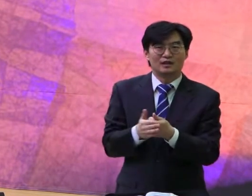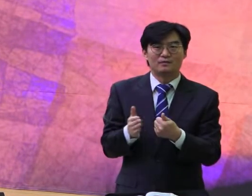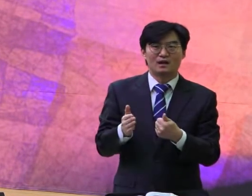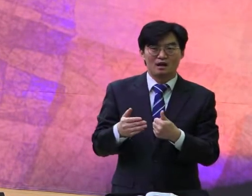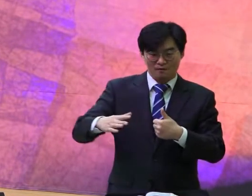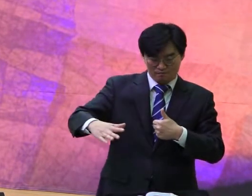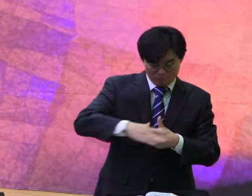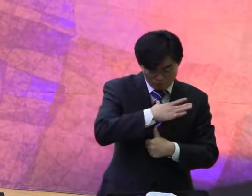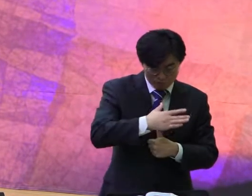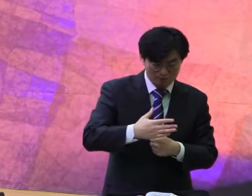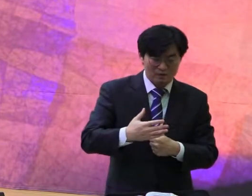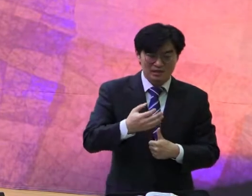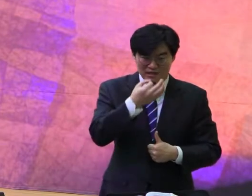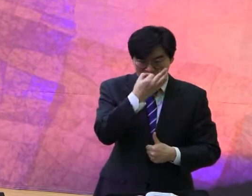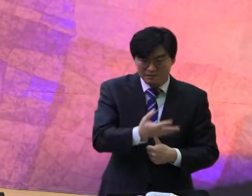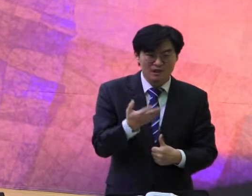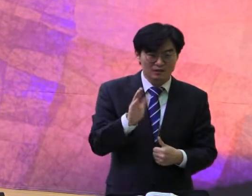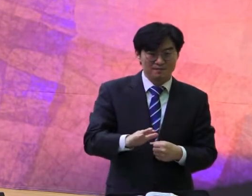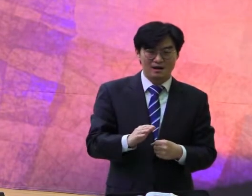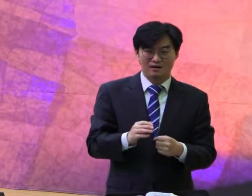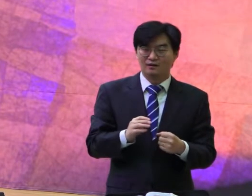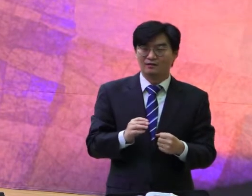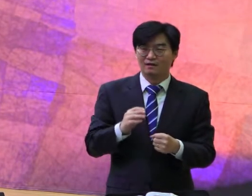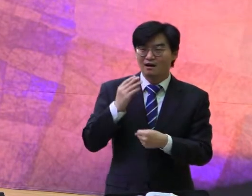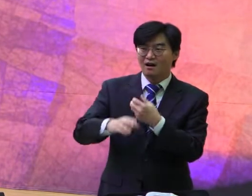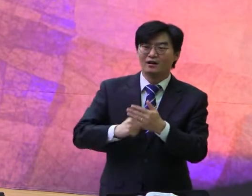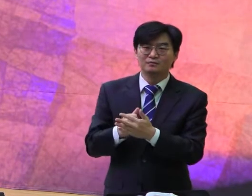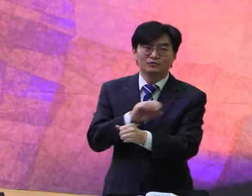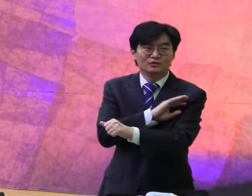힘들었겠지만 그 속에서 신앙생활을 하고 있었던